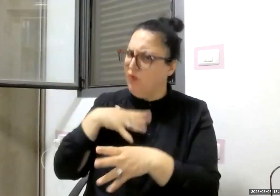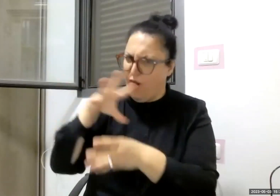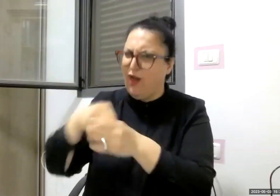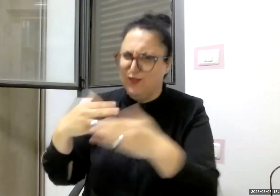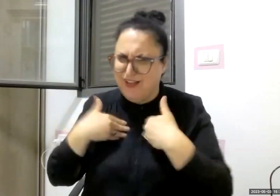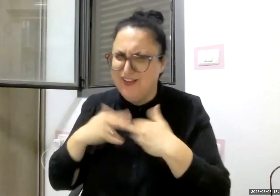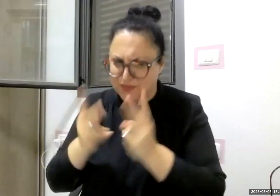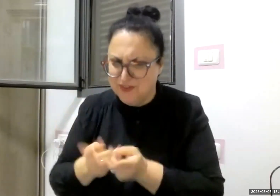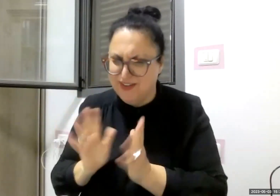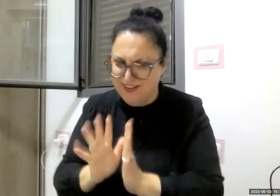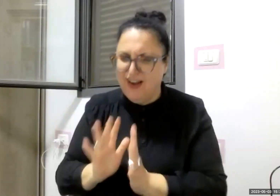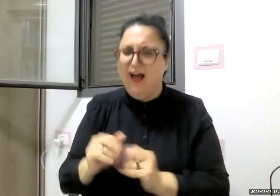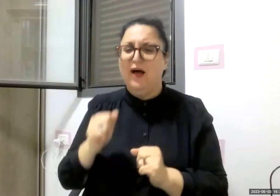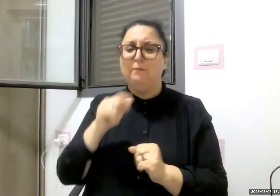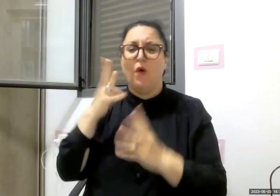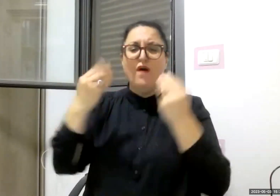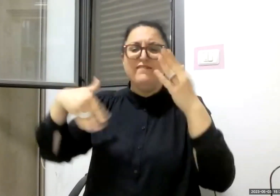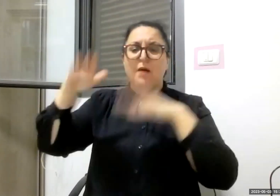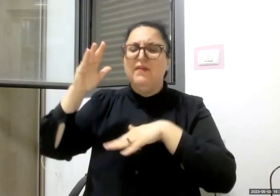תנועת הנחים, אני כן,